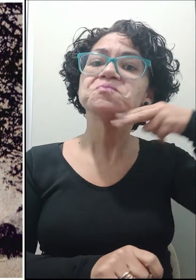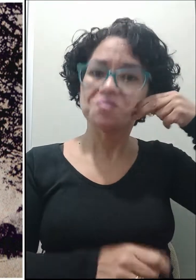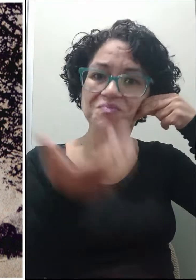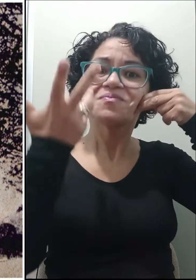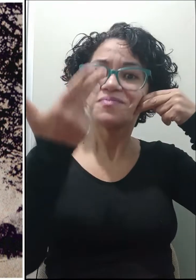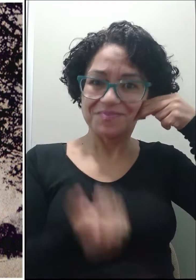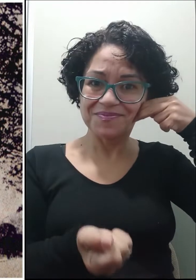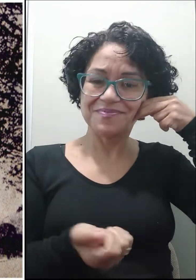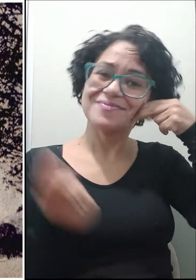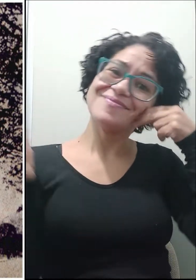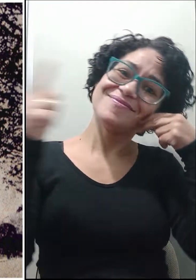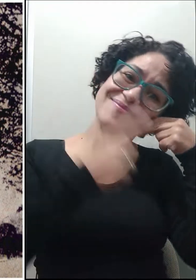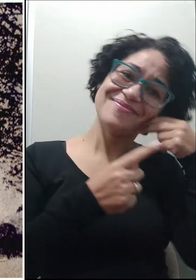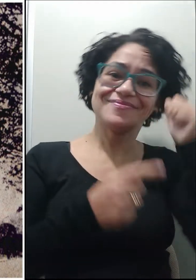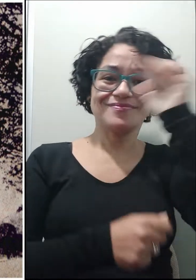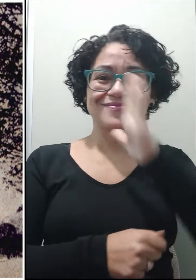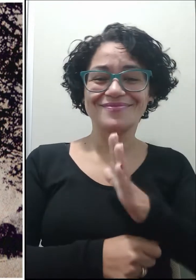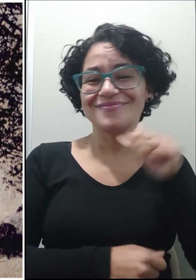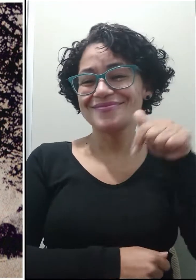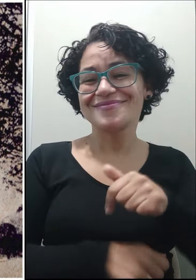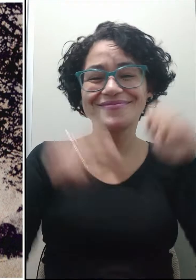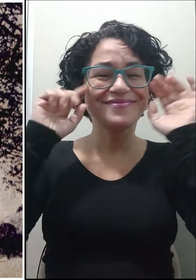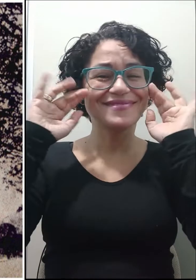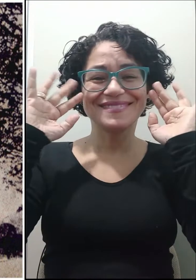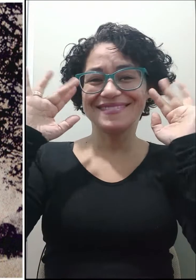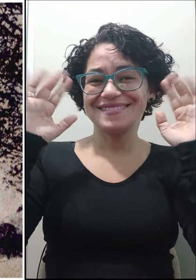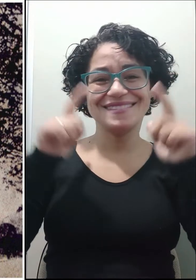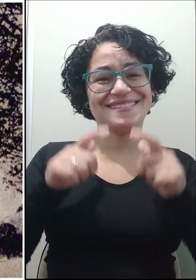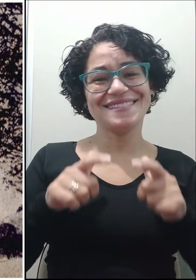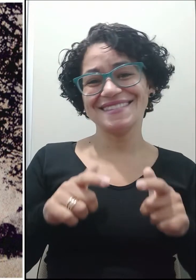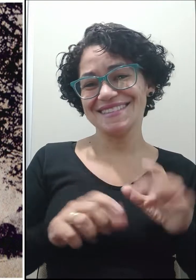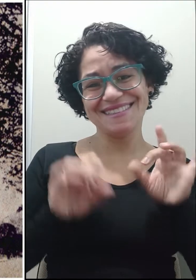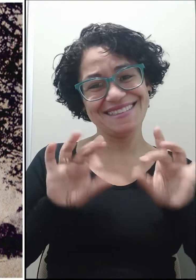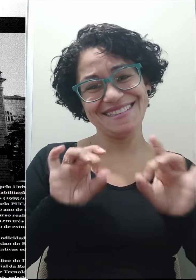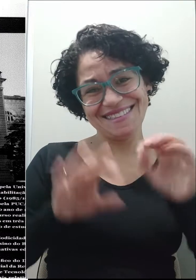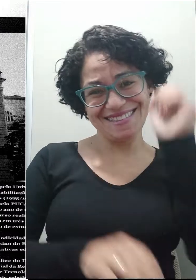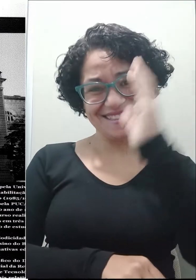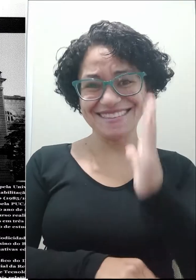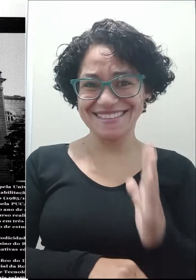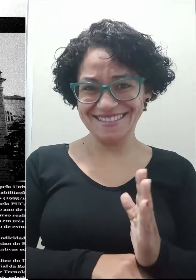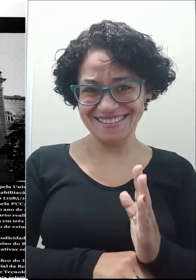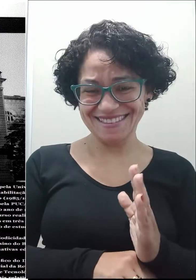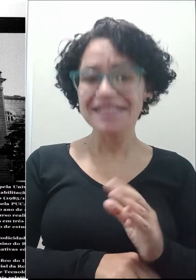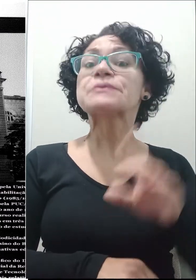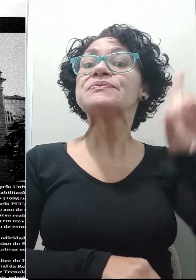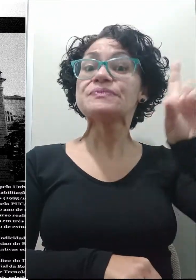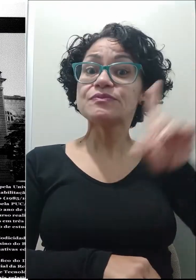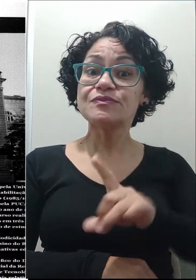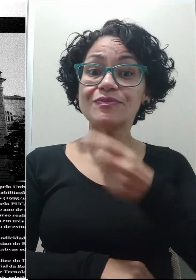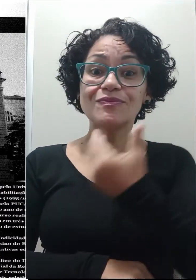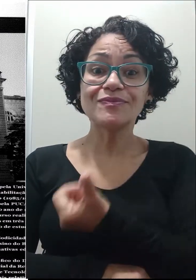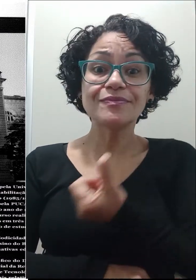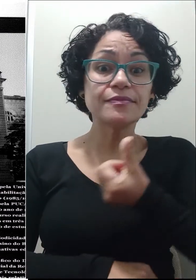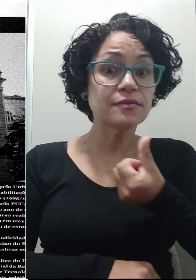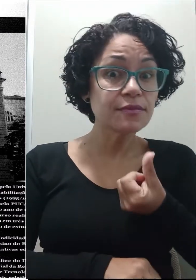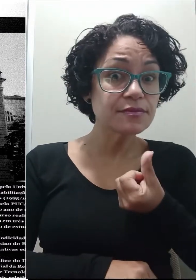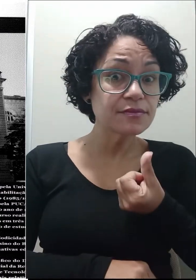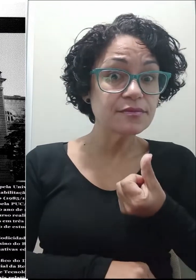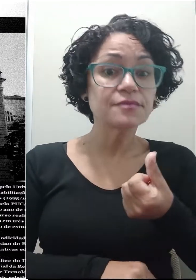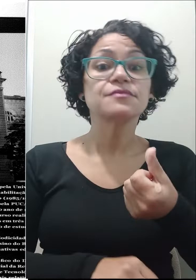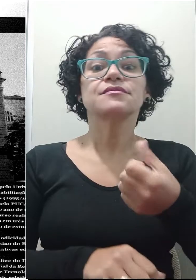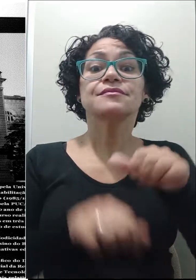convite e veio para o Brasil, e para este lugar se apaixonou. No dia 26 de setembro do ano